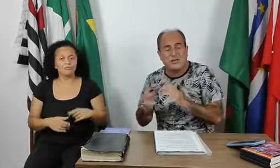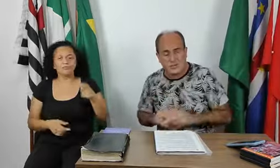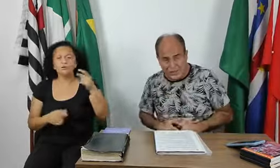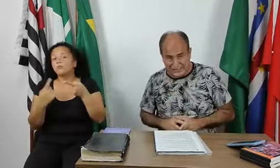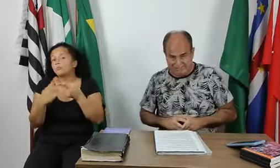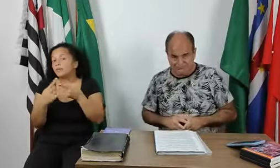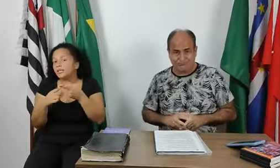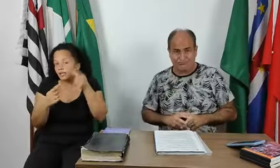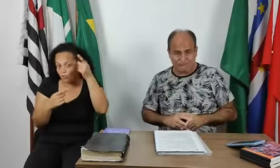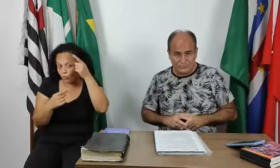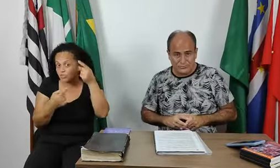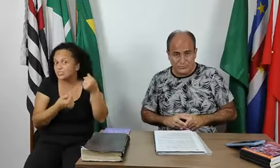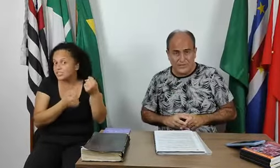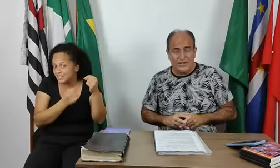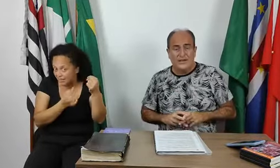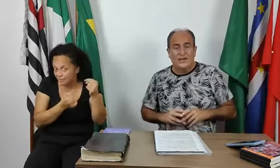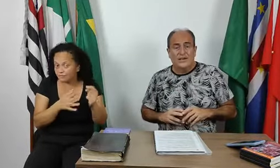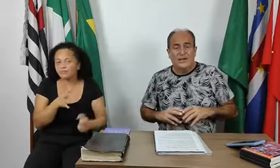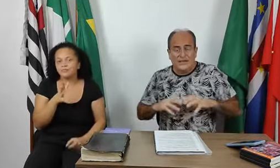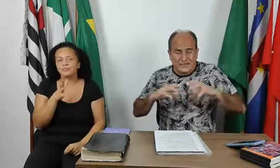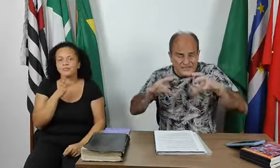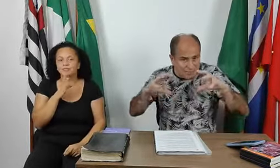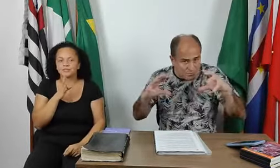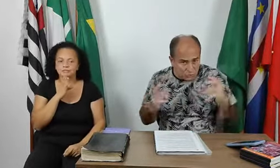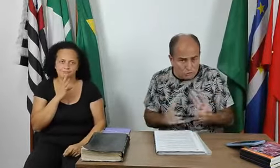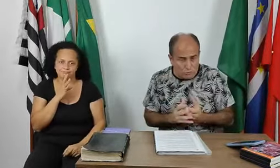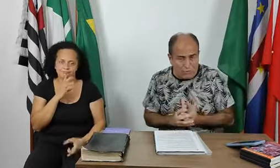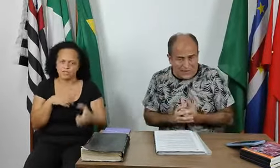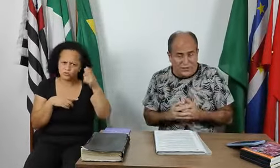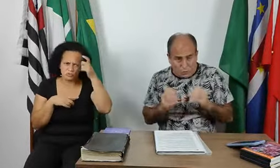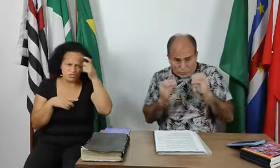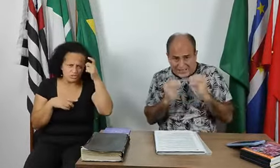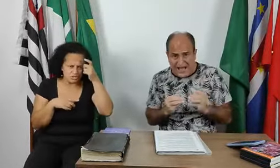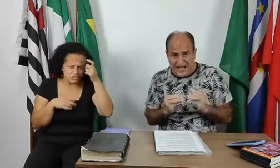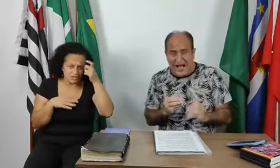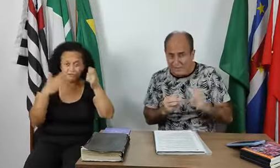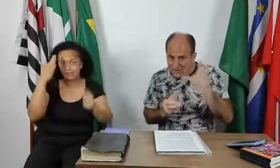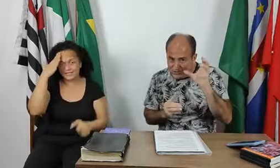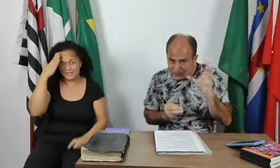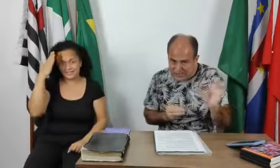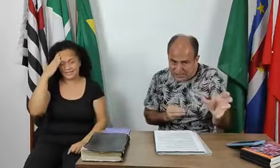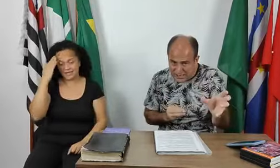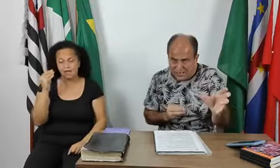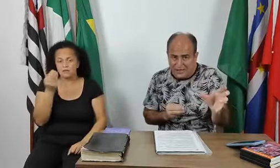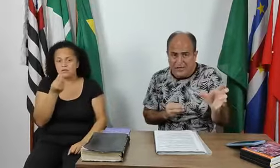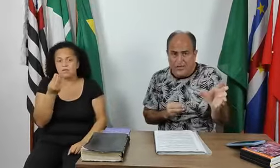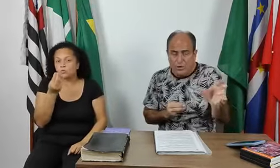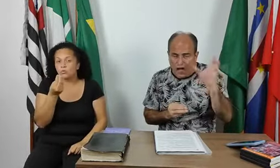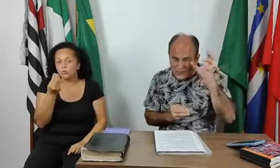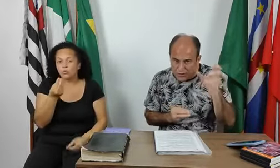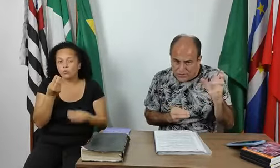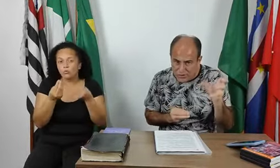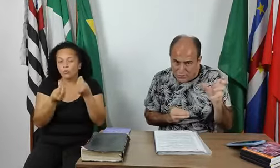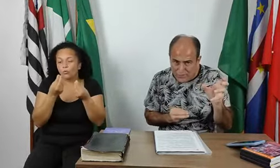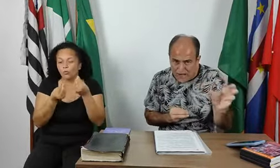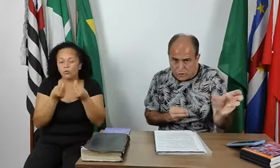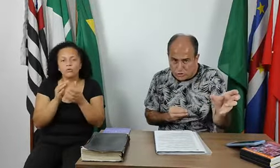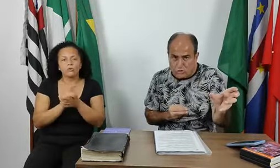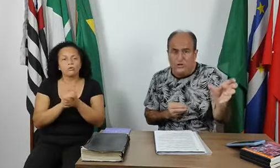da mentira. E ele sabe muito bem usar a mentira, o